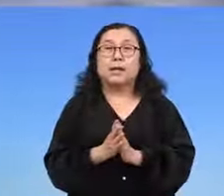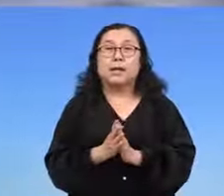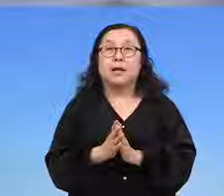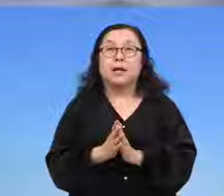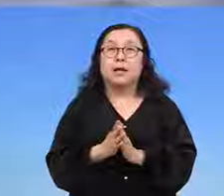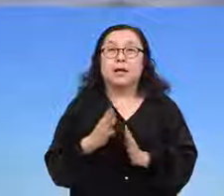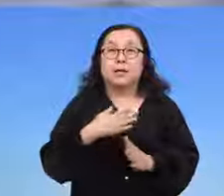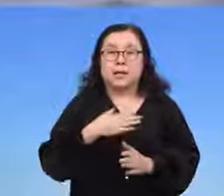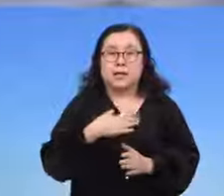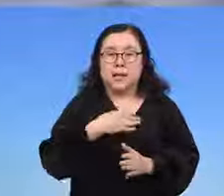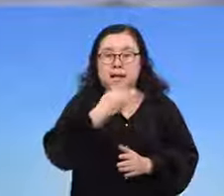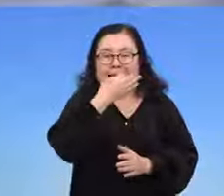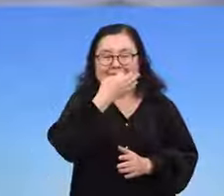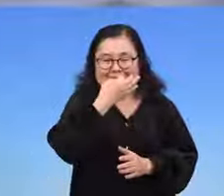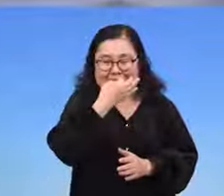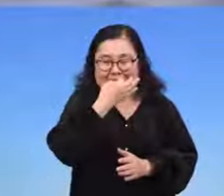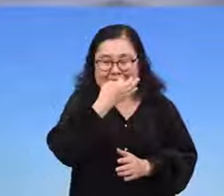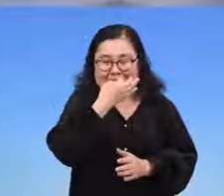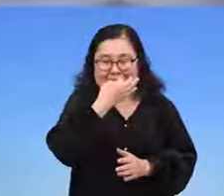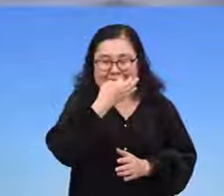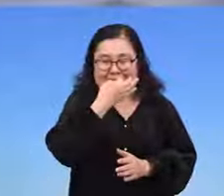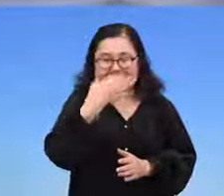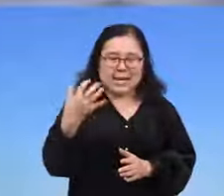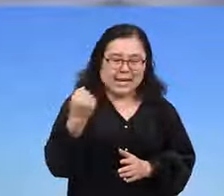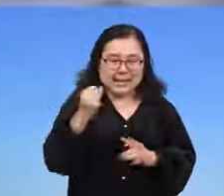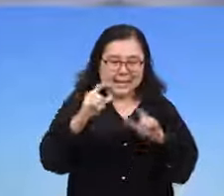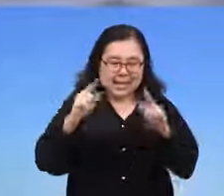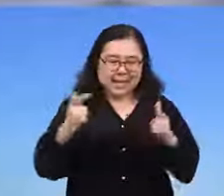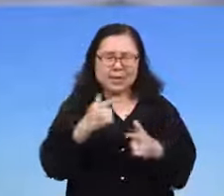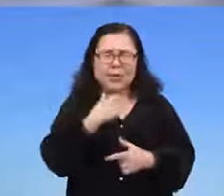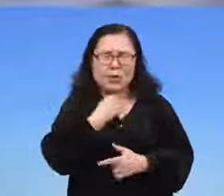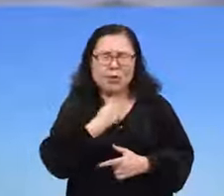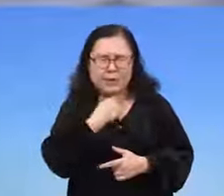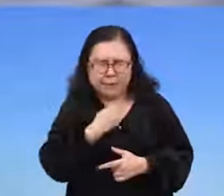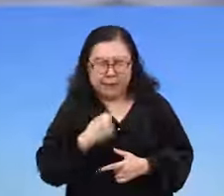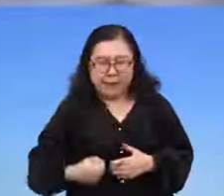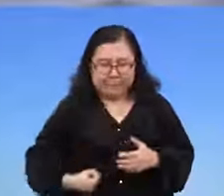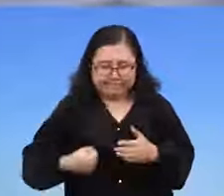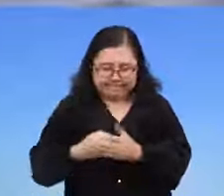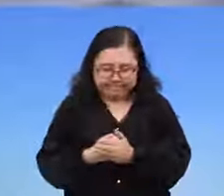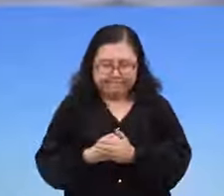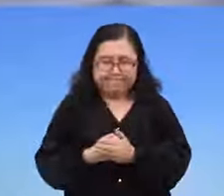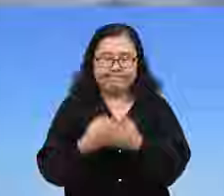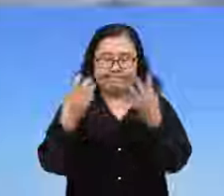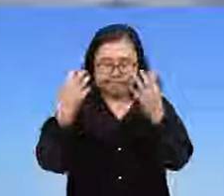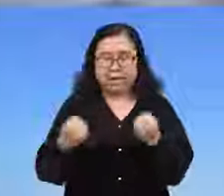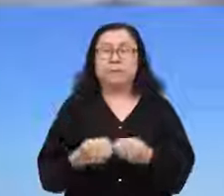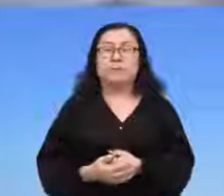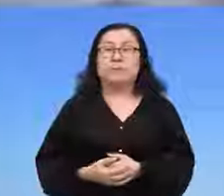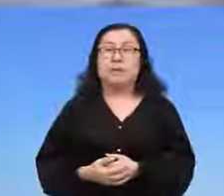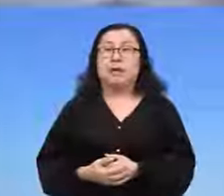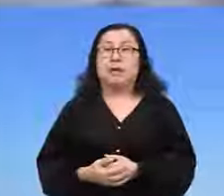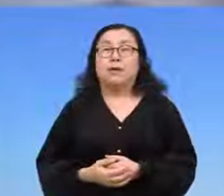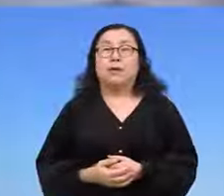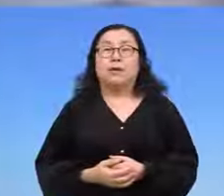이 분에 넘치는 욕심을 품지 않기를 원합니다. 이걸 참 많이 다짐을 했습니다.